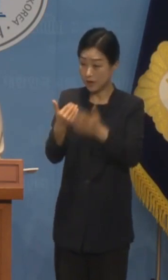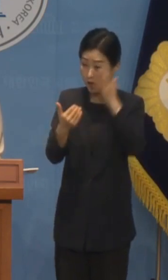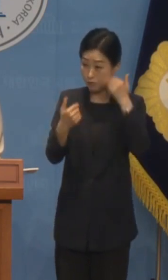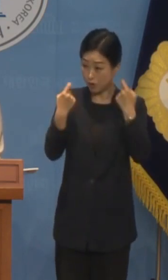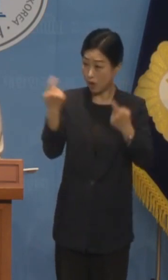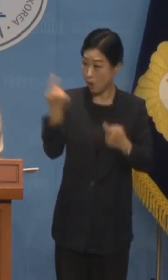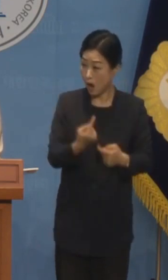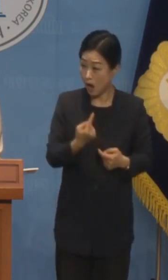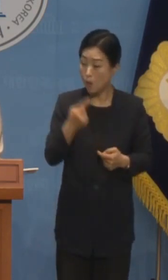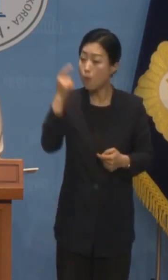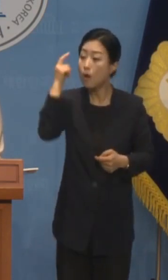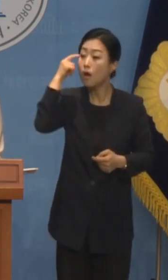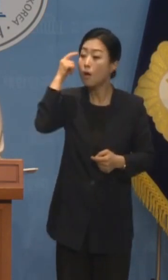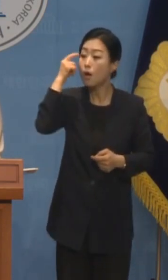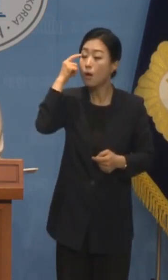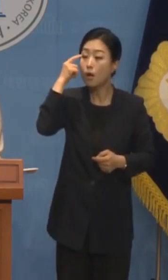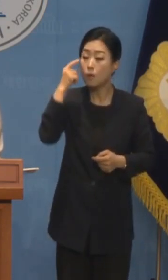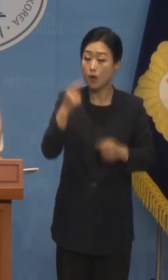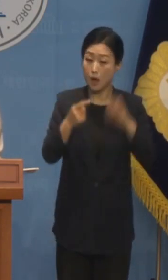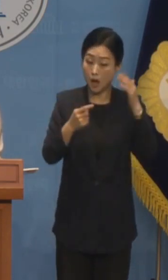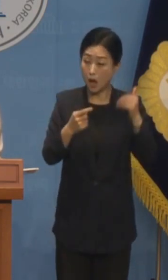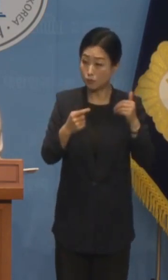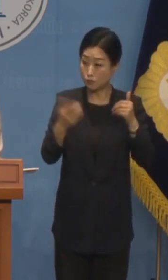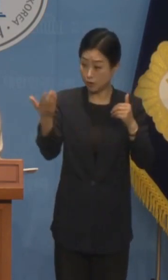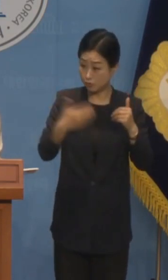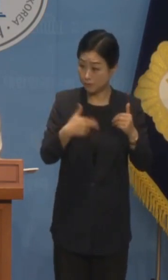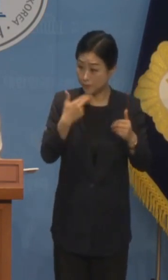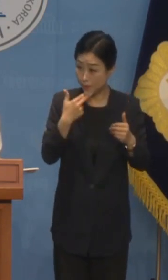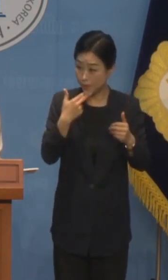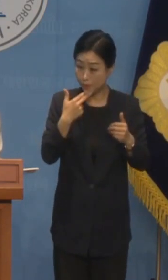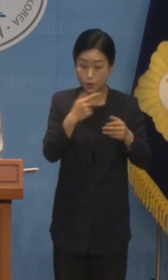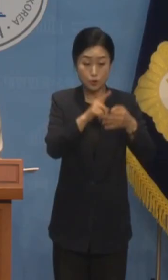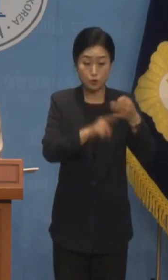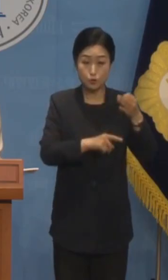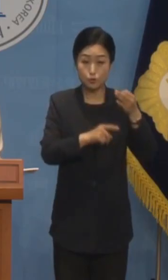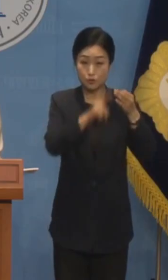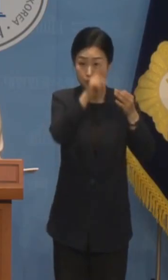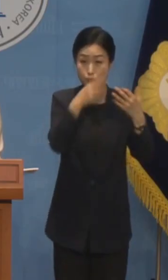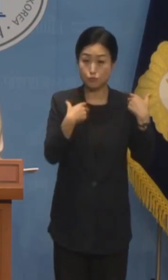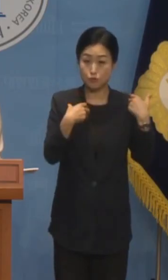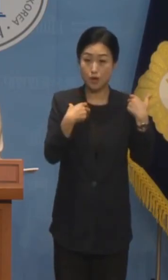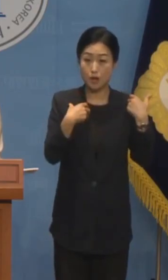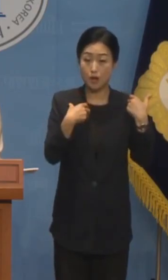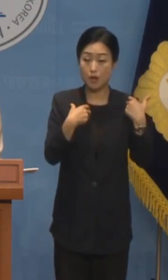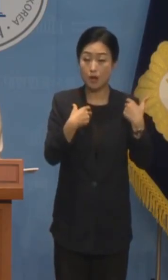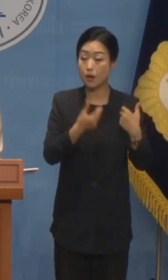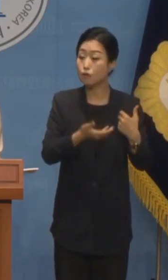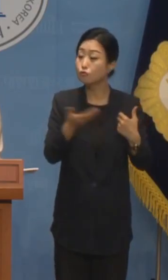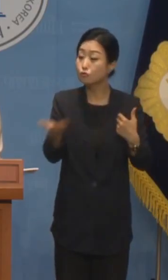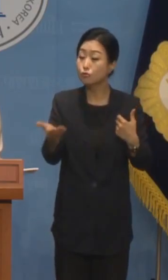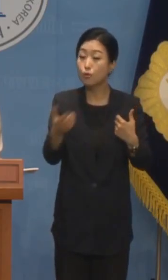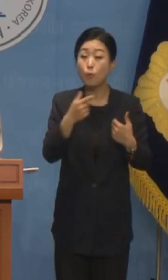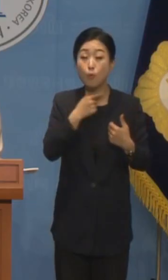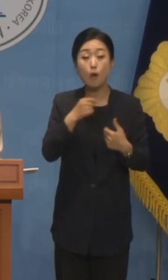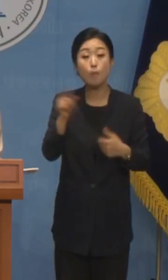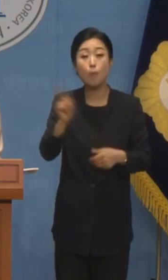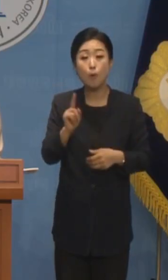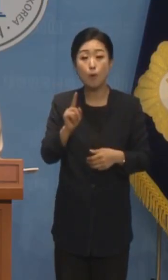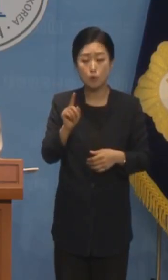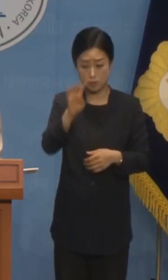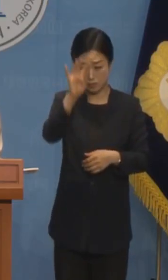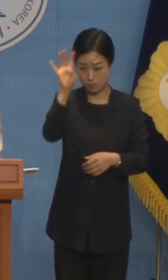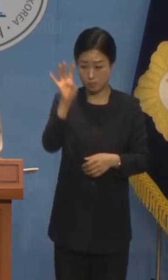것입니까? 우리나라에 줄 수 있는 건 없을 테고 윤석열 대통령에게 뭘 더 바랄 예정인지 우리